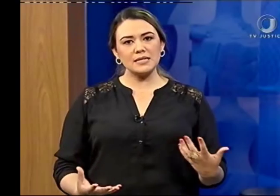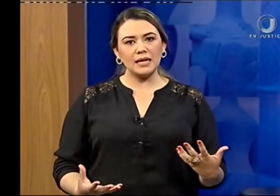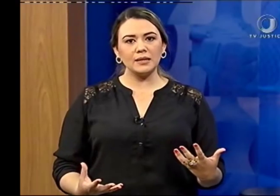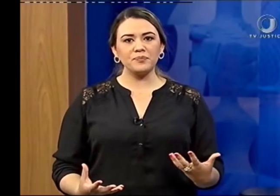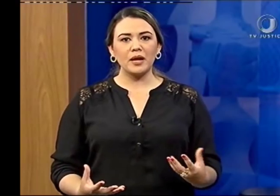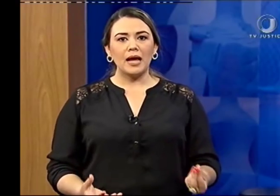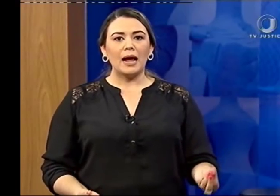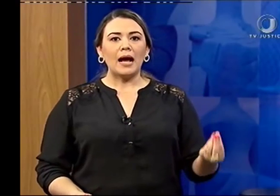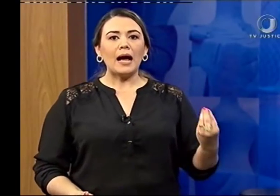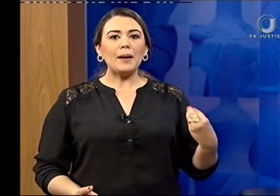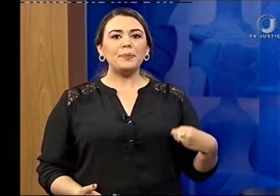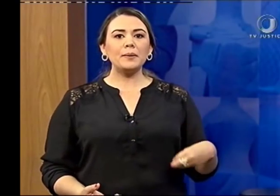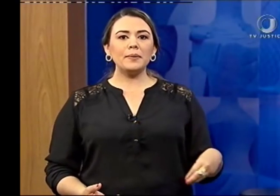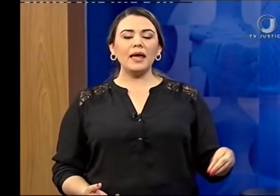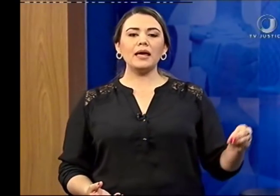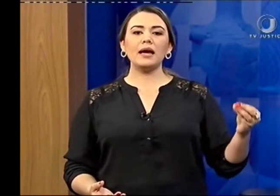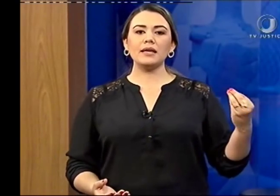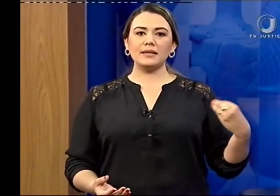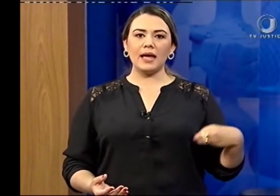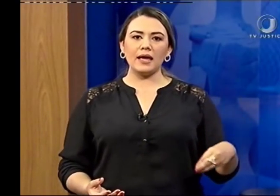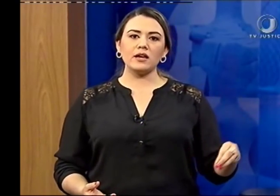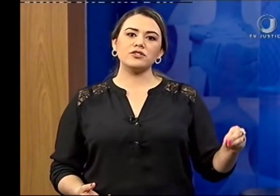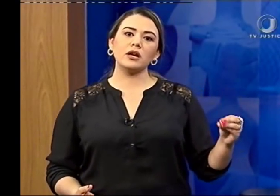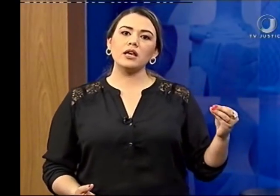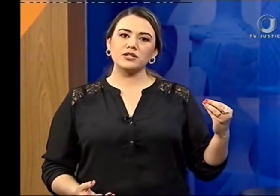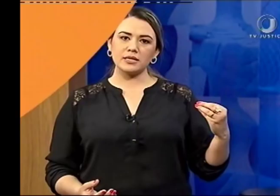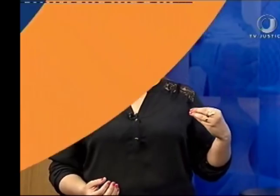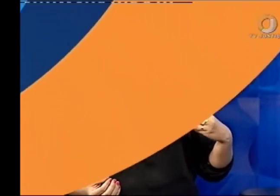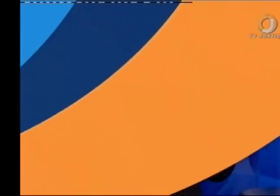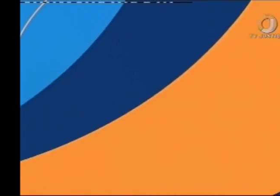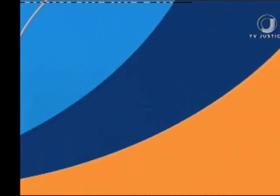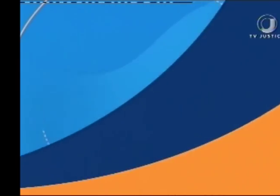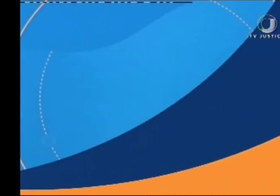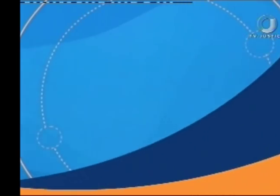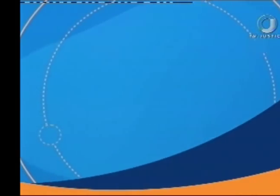advogada Vivian Teodoro de Souza Moraes. Agora, no Saber Direito.